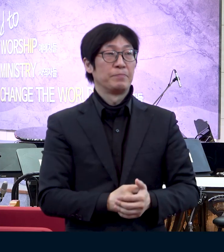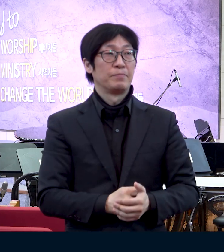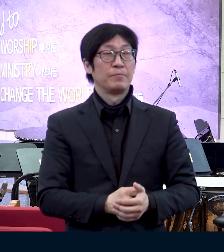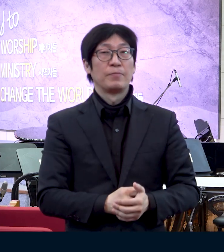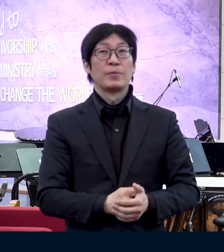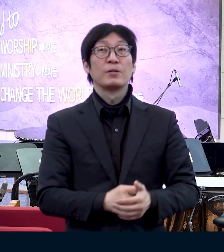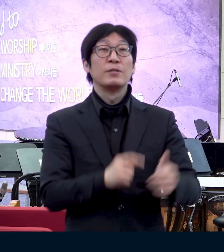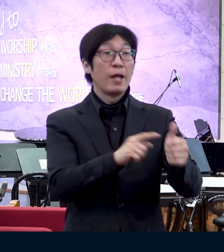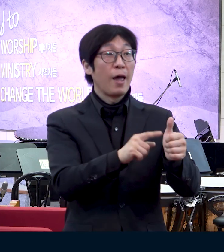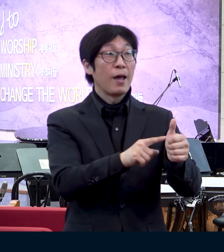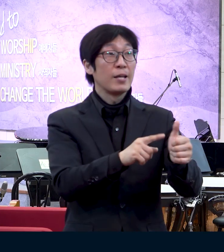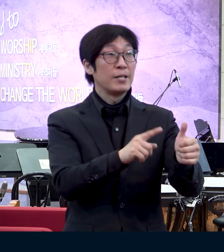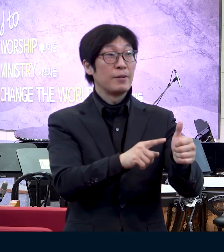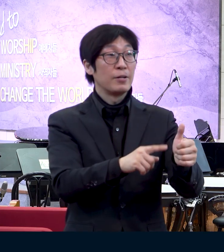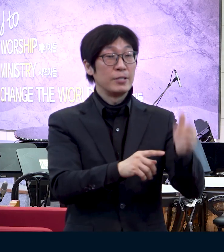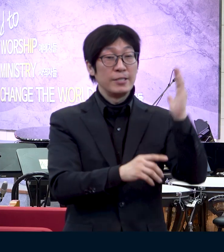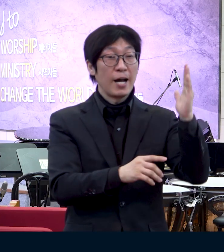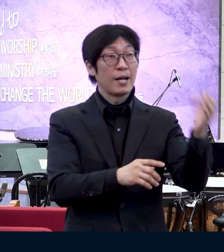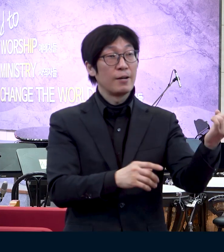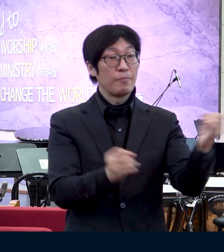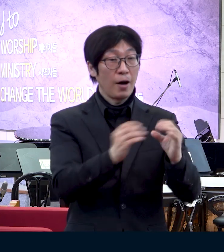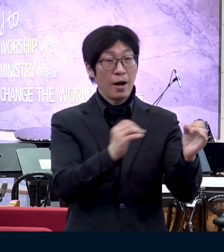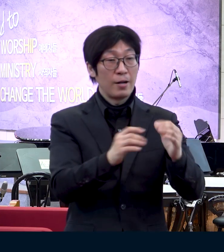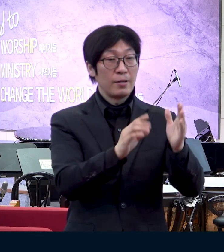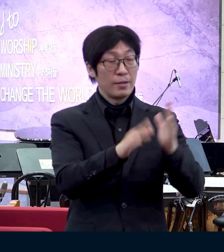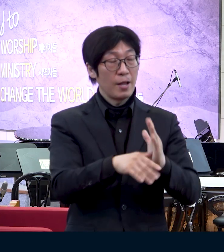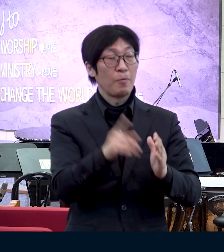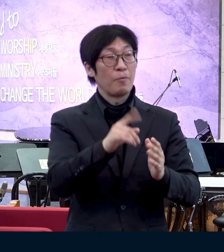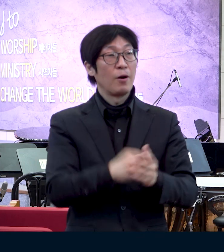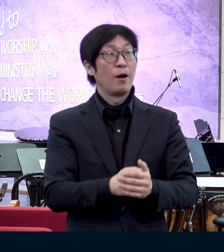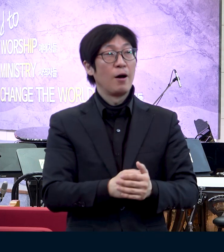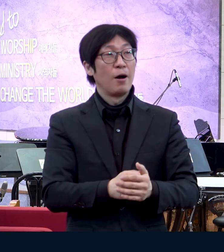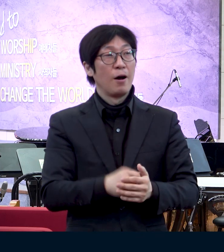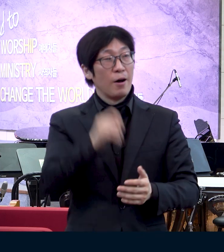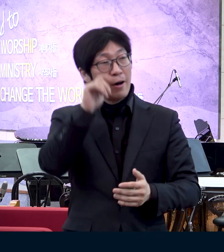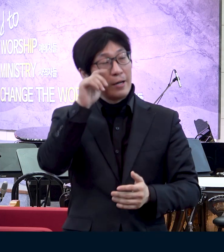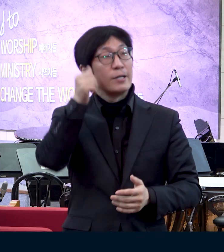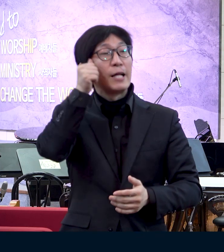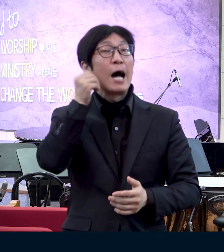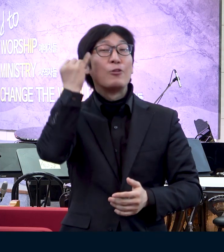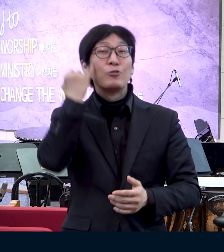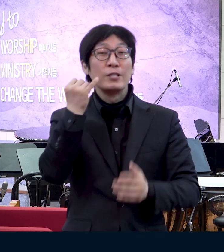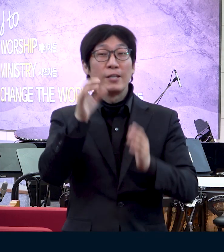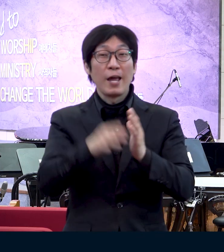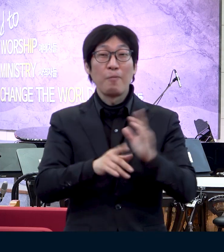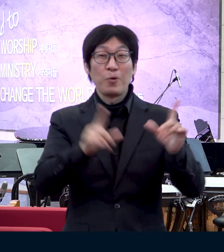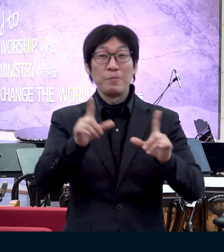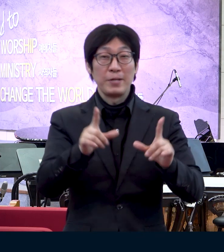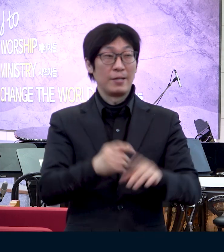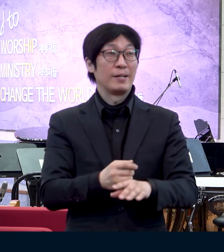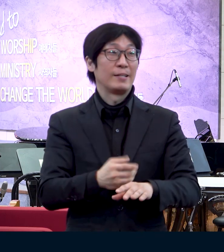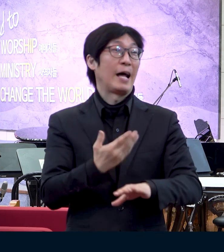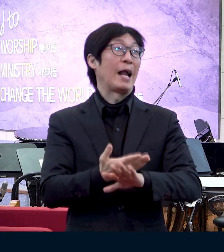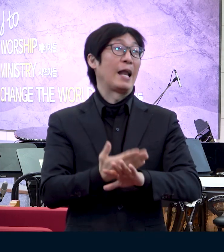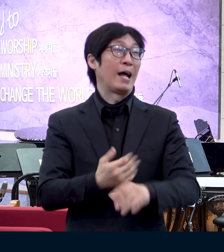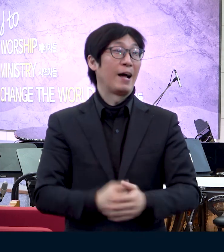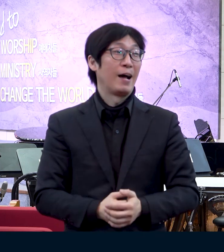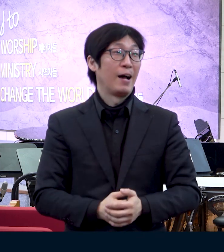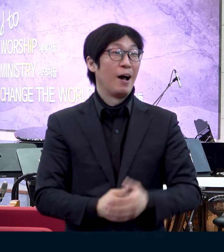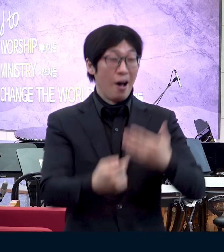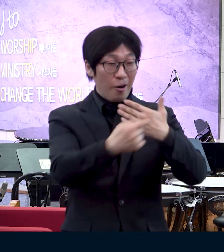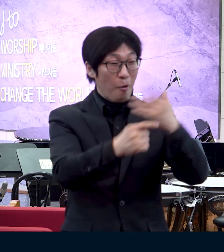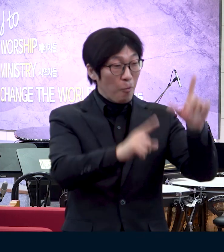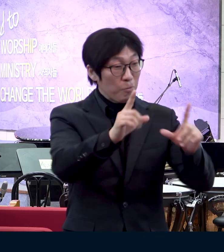놀란 게 뭐냐? 그분이 그런데 놀랍게도 화려한 사춘기를 보냈더라고요. 사람 겉으로 봐서